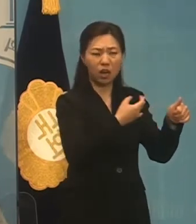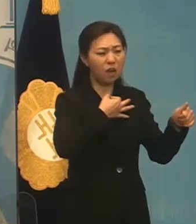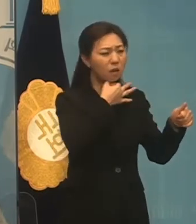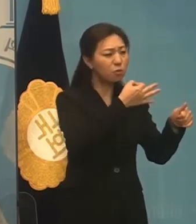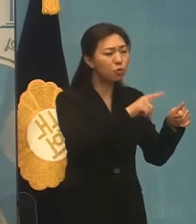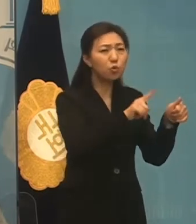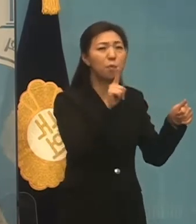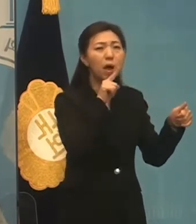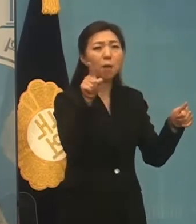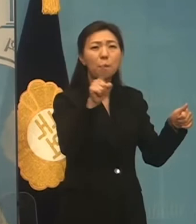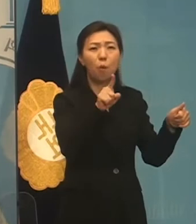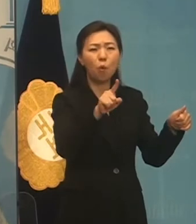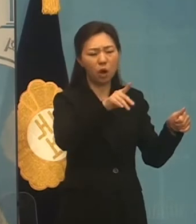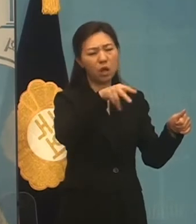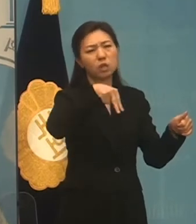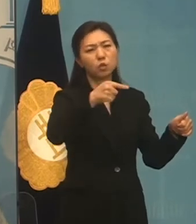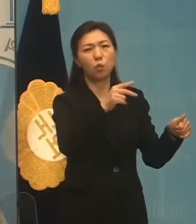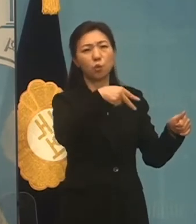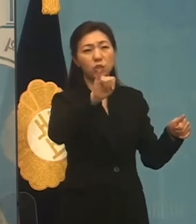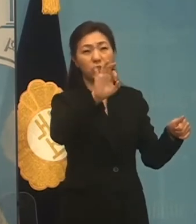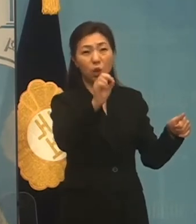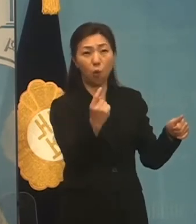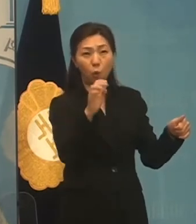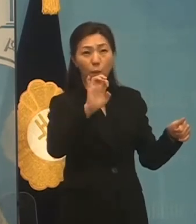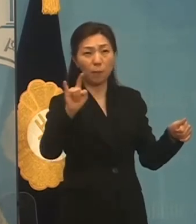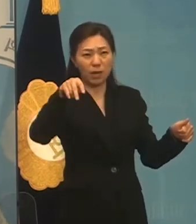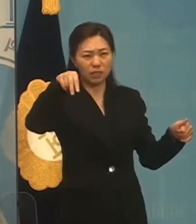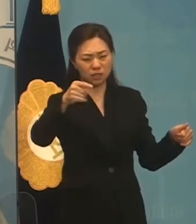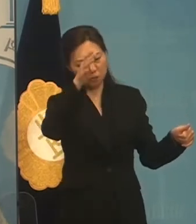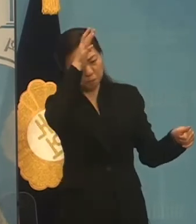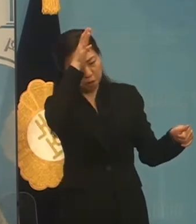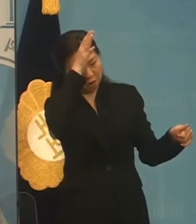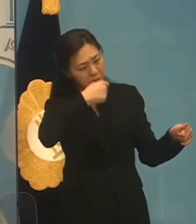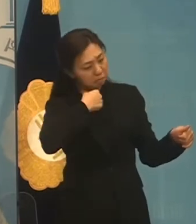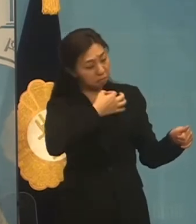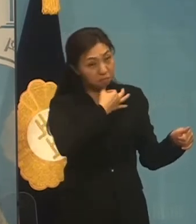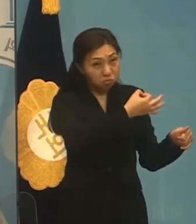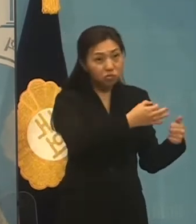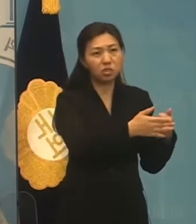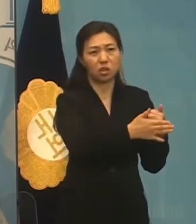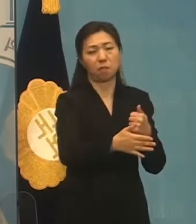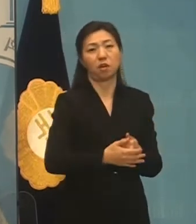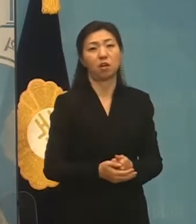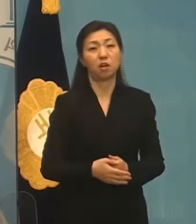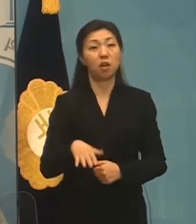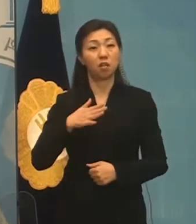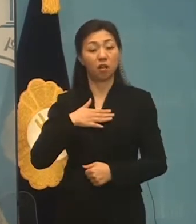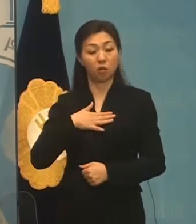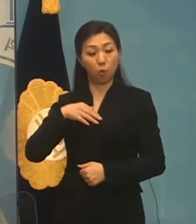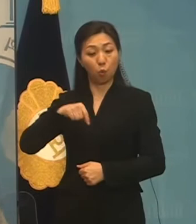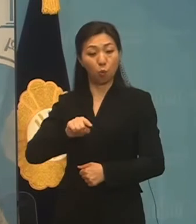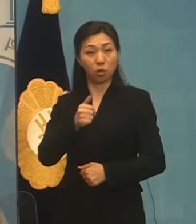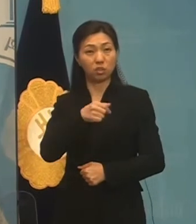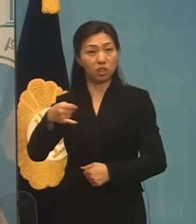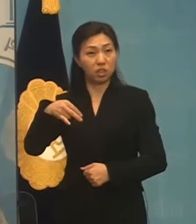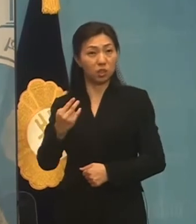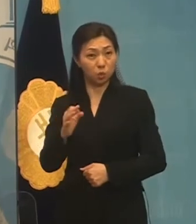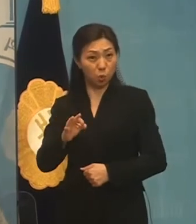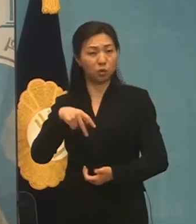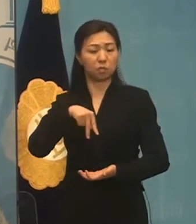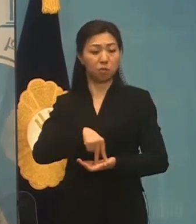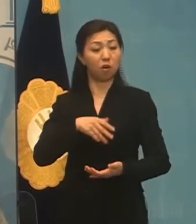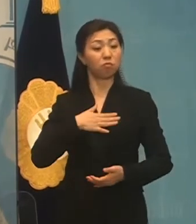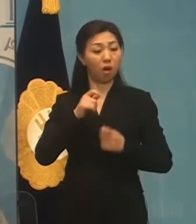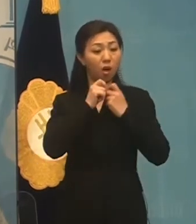되고 있습니다. 원 후보는 국민의 한 사람으로서 자신의 견해를 밝힌 것이라며 전혀